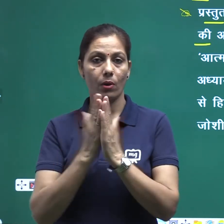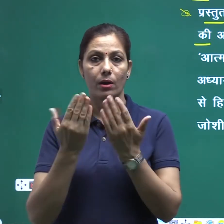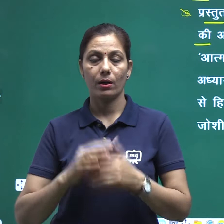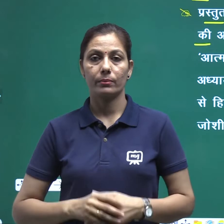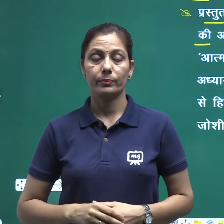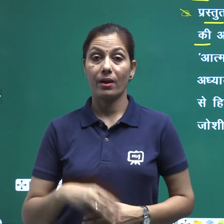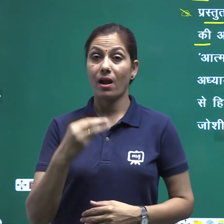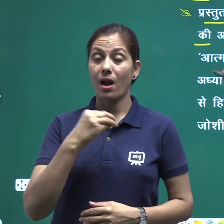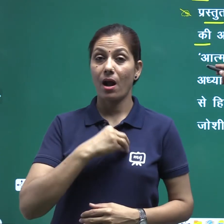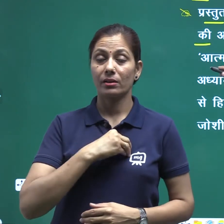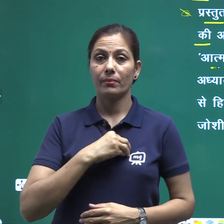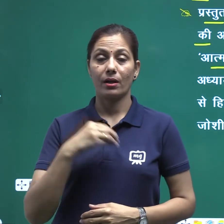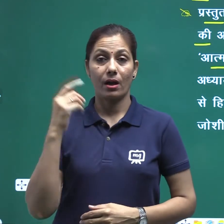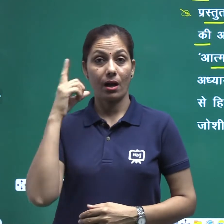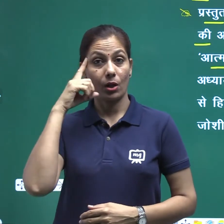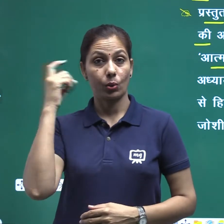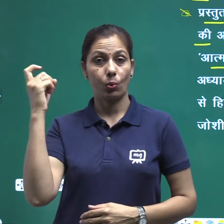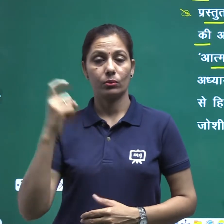आत्मा का ताप